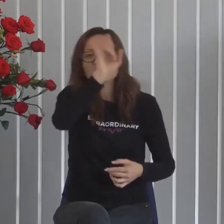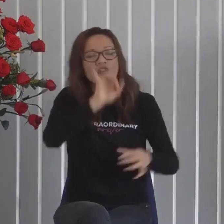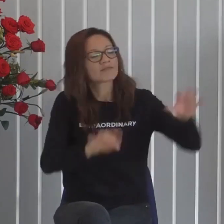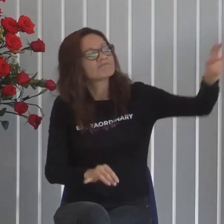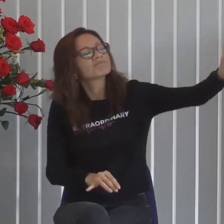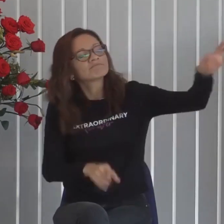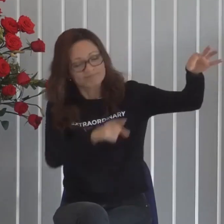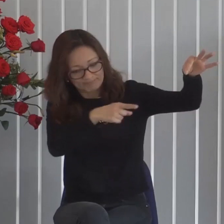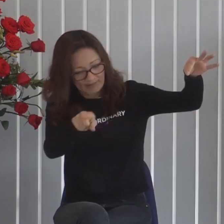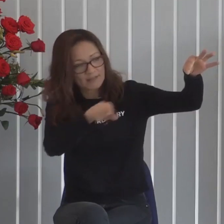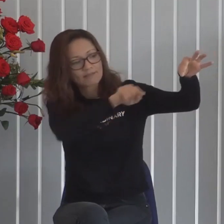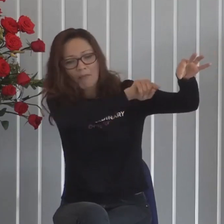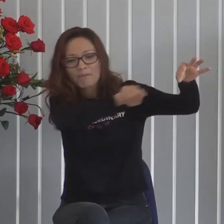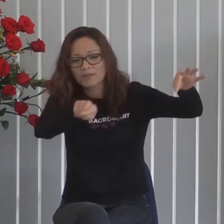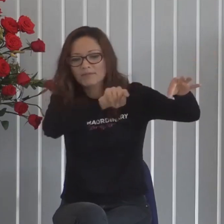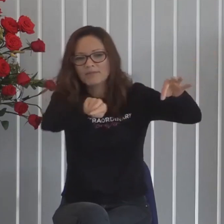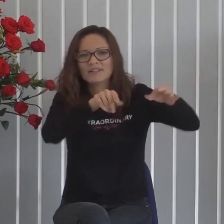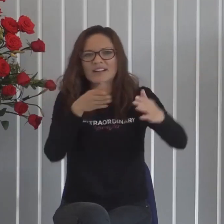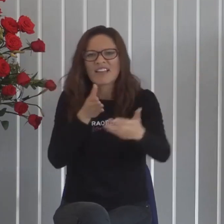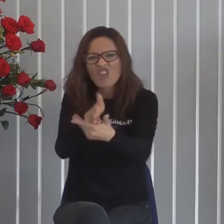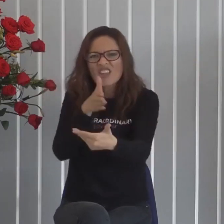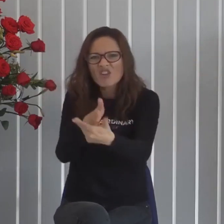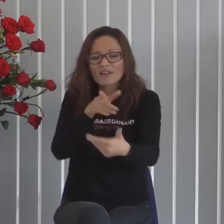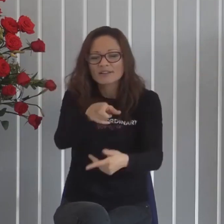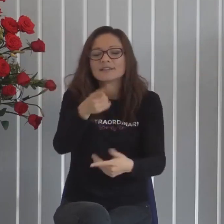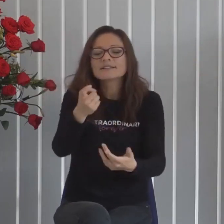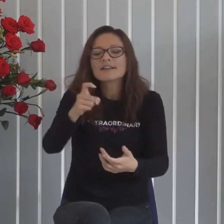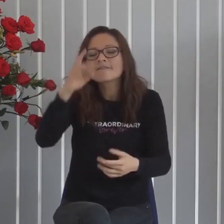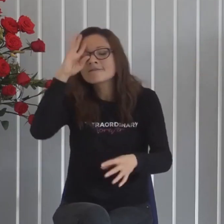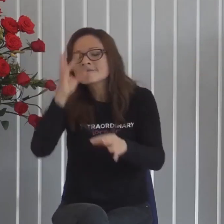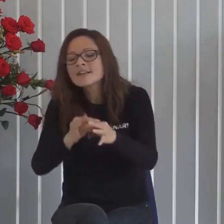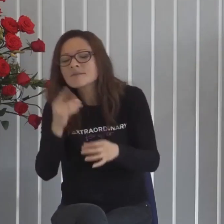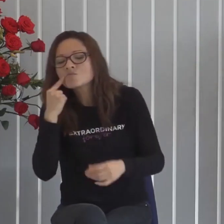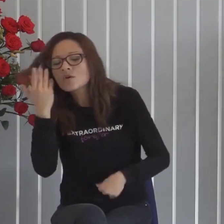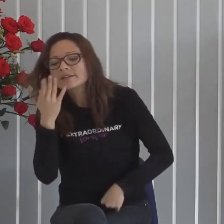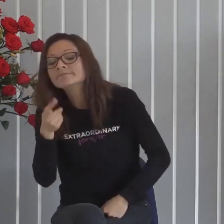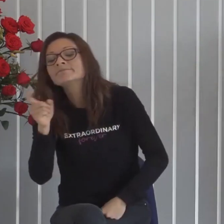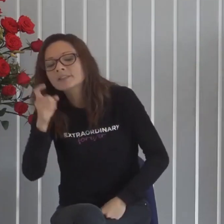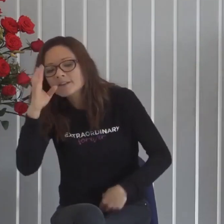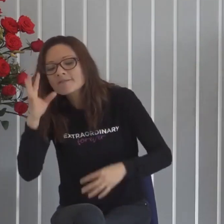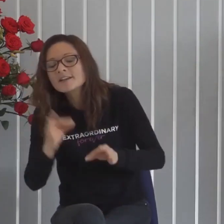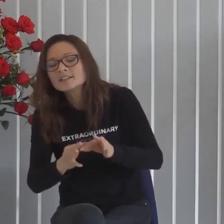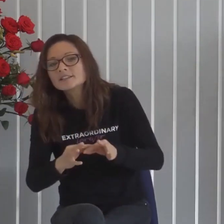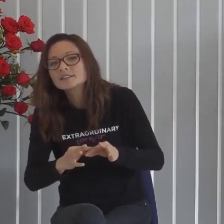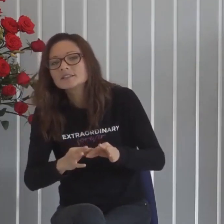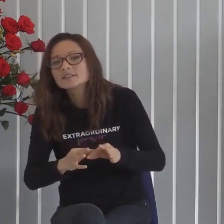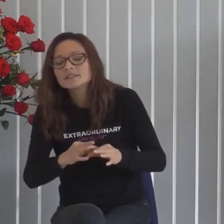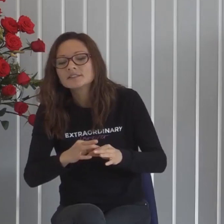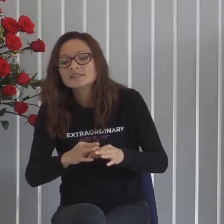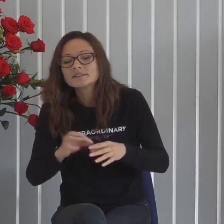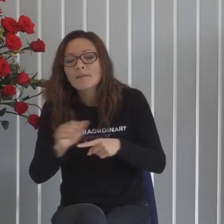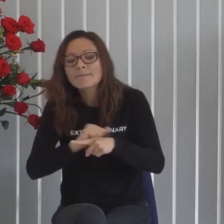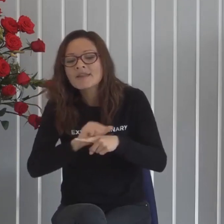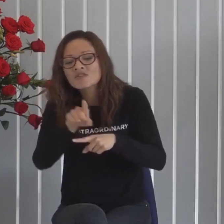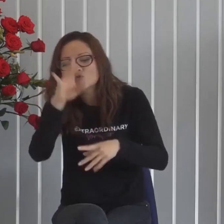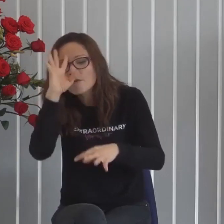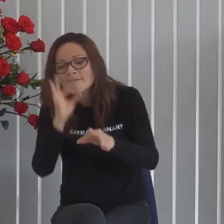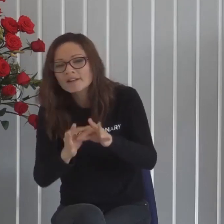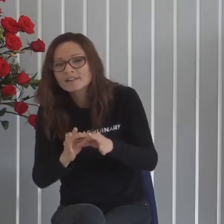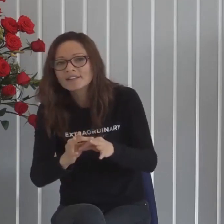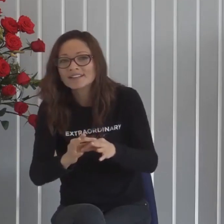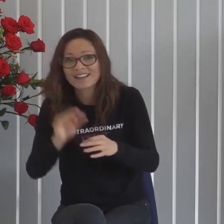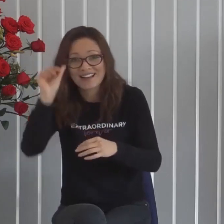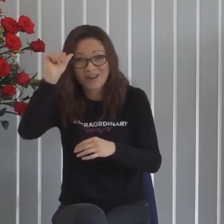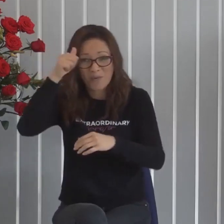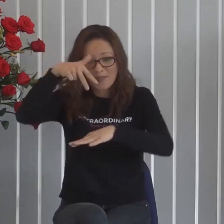Dios para afinar su fe. ¿Se acuerda que le dijo a Pedro? Satanás